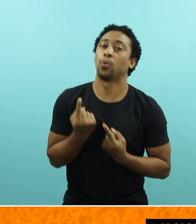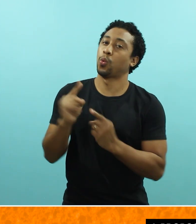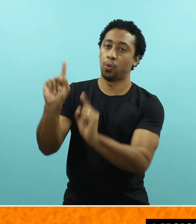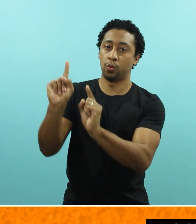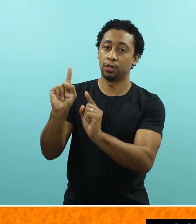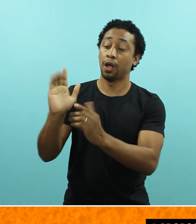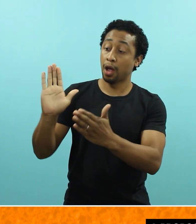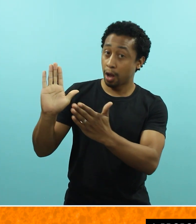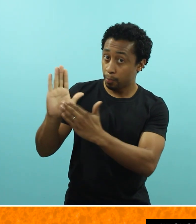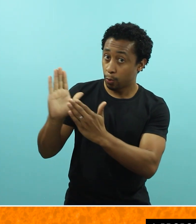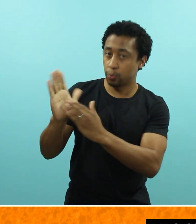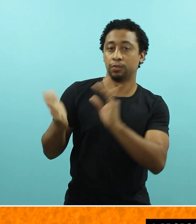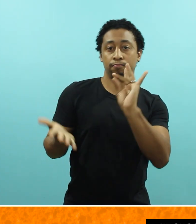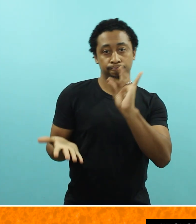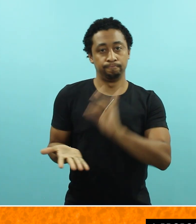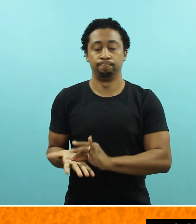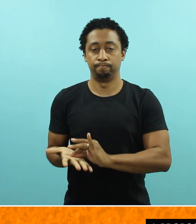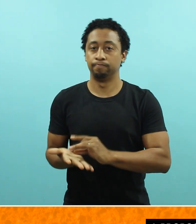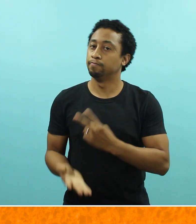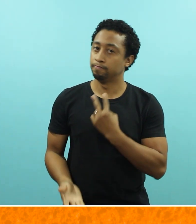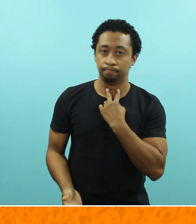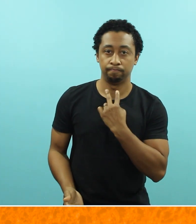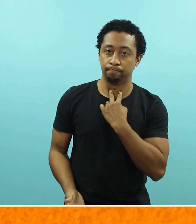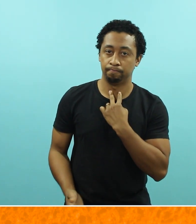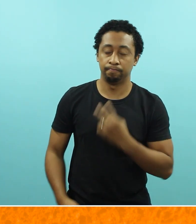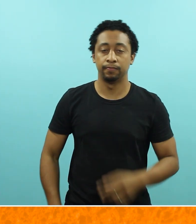a proposta original.